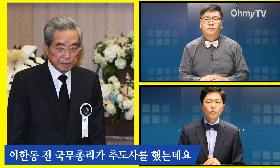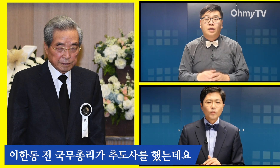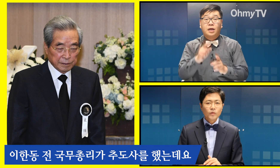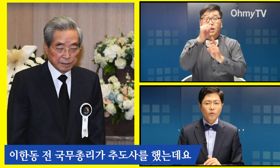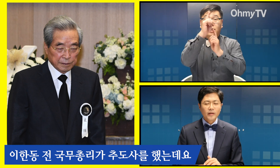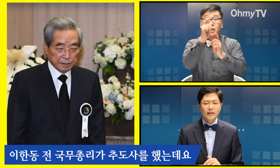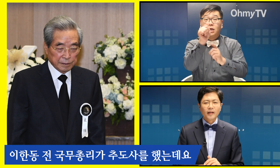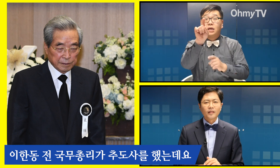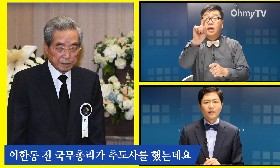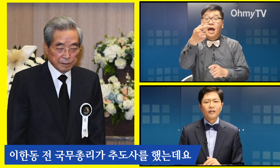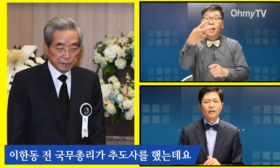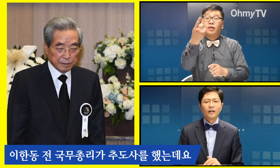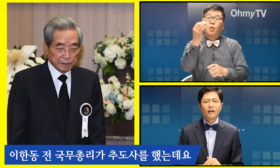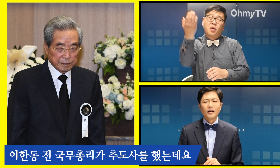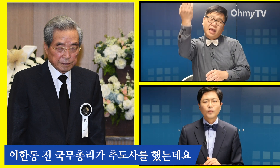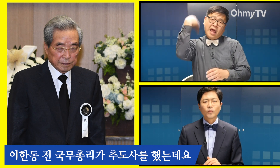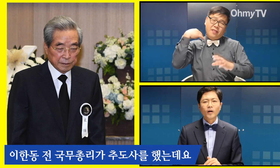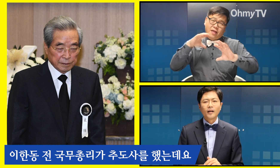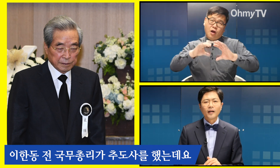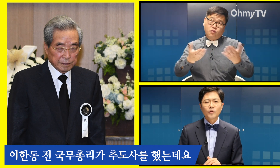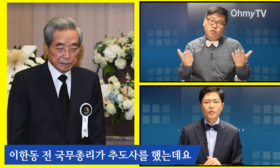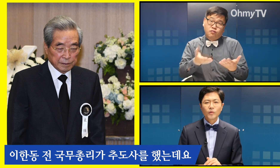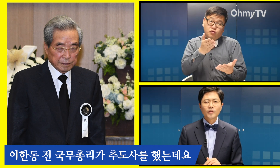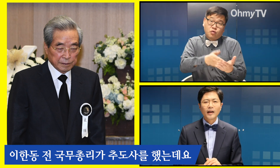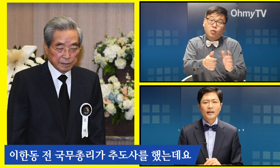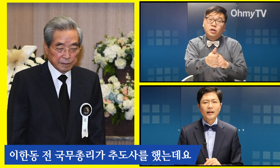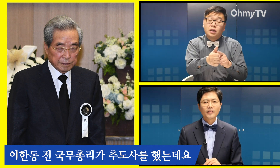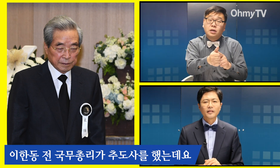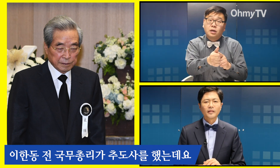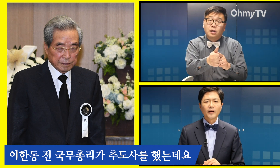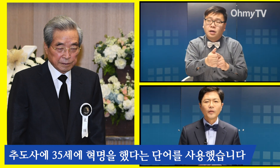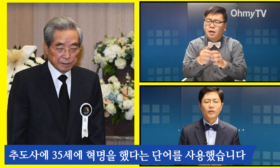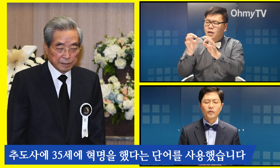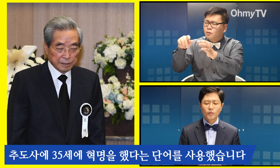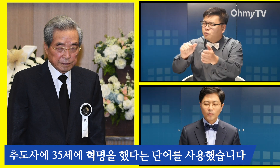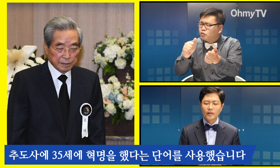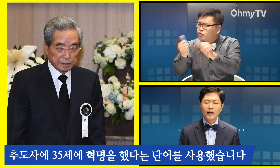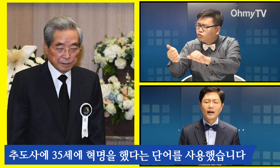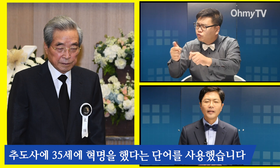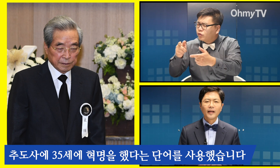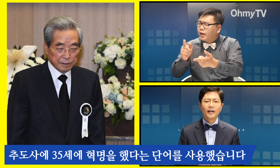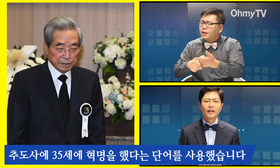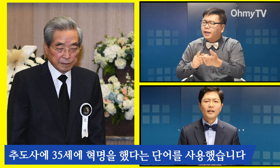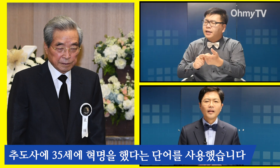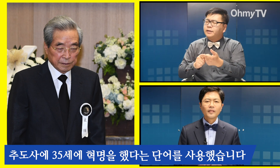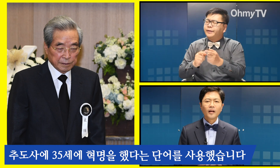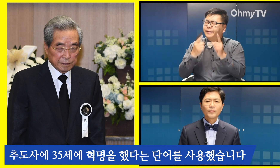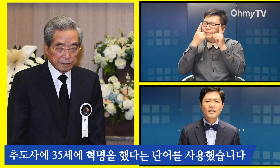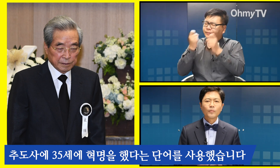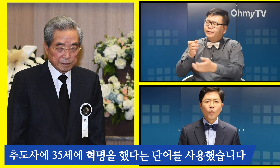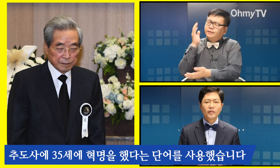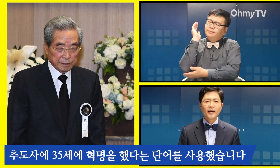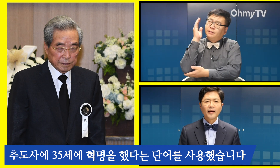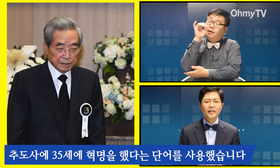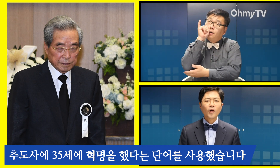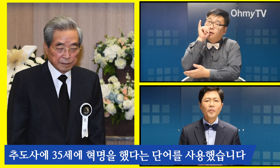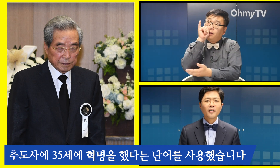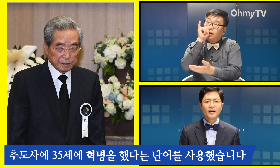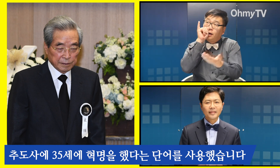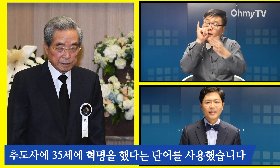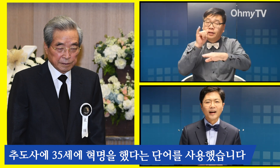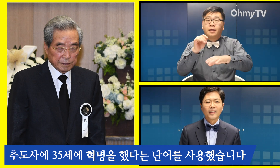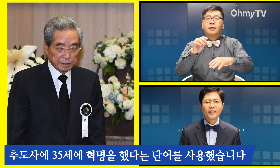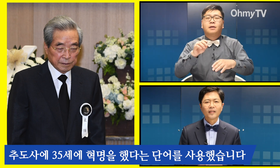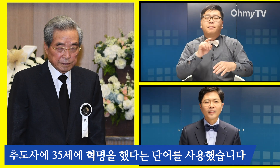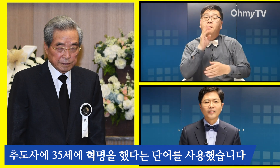이한동 전 국무총리께서 이분과 관련한 추도사를 하셨는데요. 그 추도사에 35세에